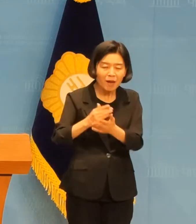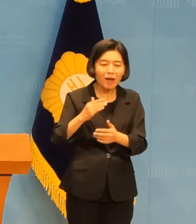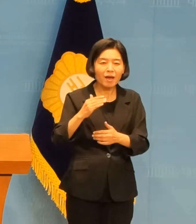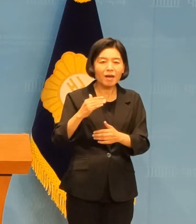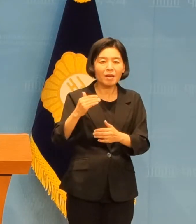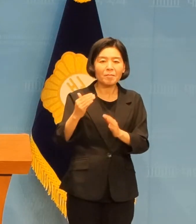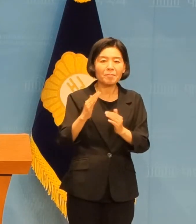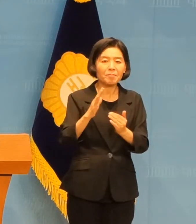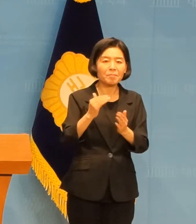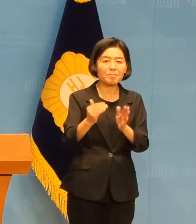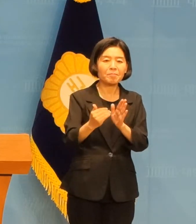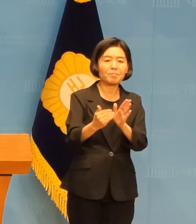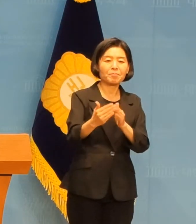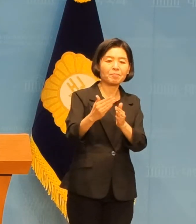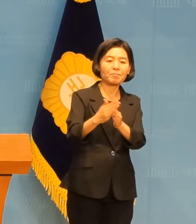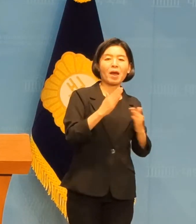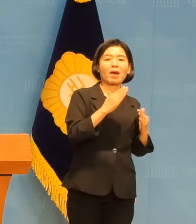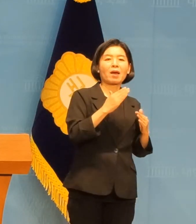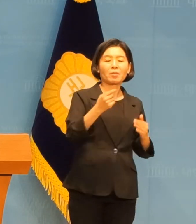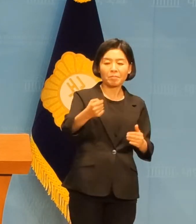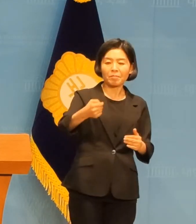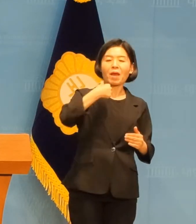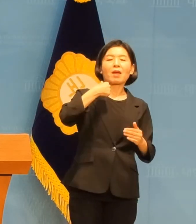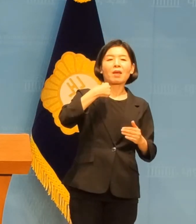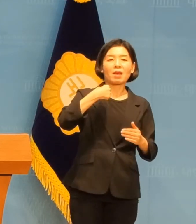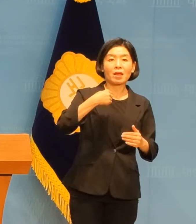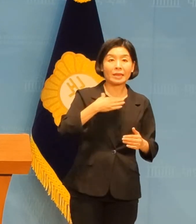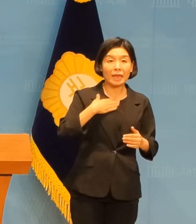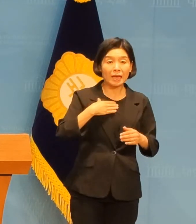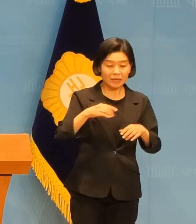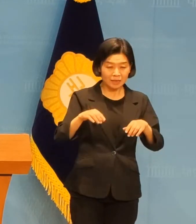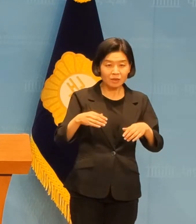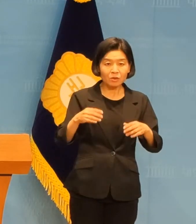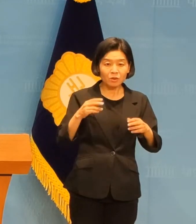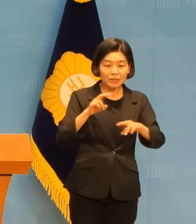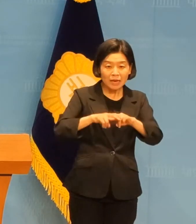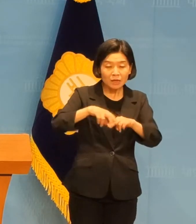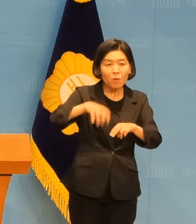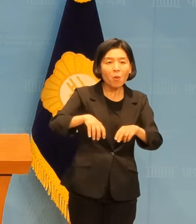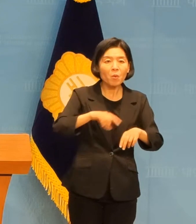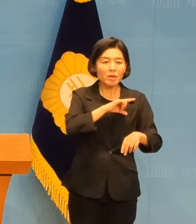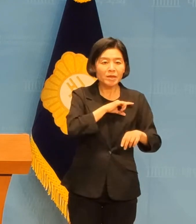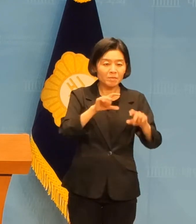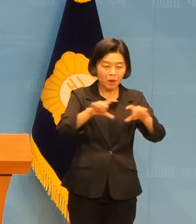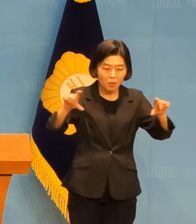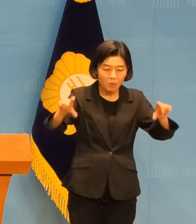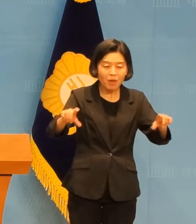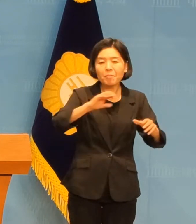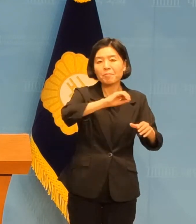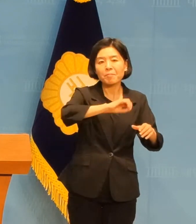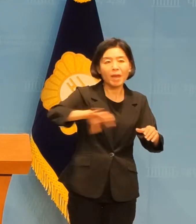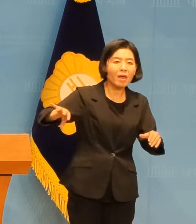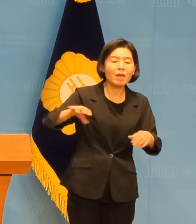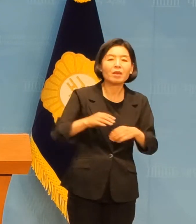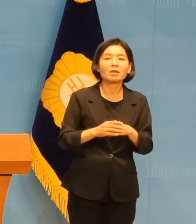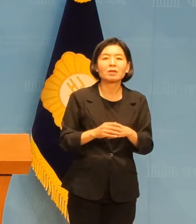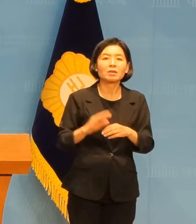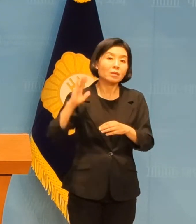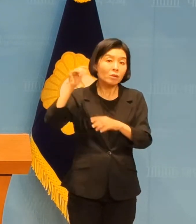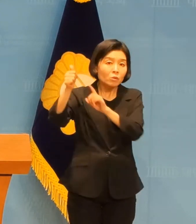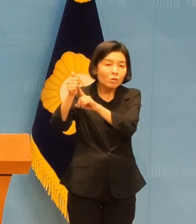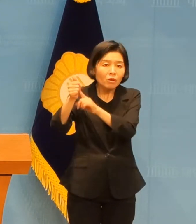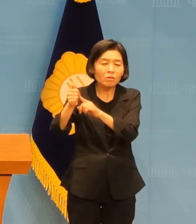국무회의에서 일방적으로 제 자리와 명패를 빼버렸습니다. 대통령이 직접 권익위원장인